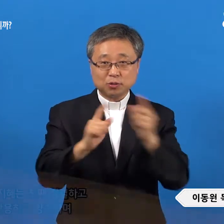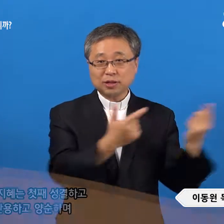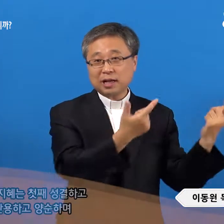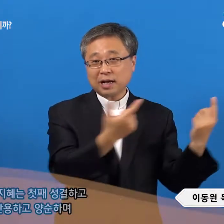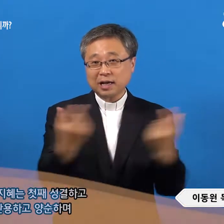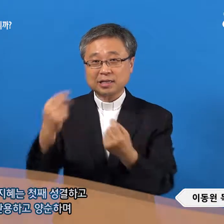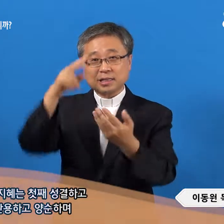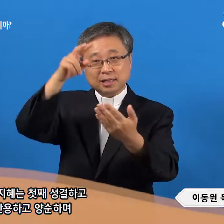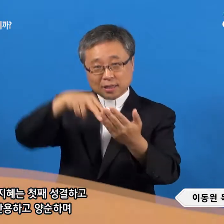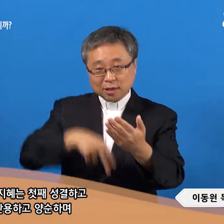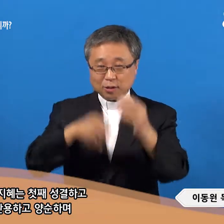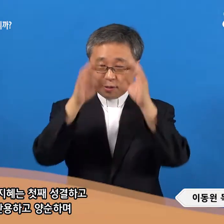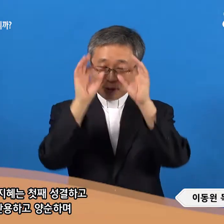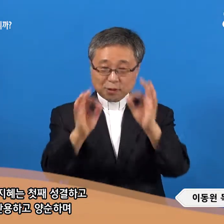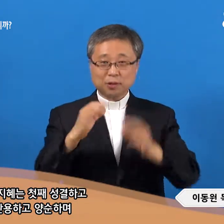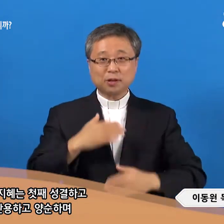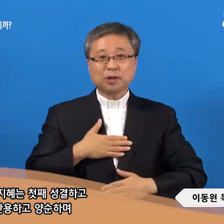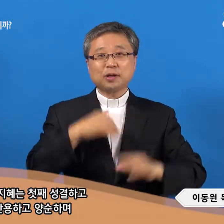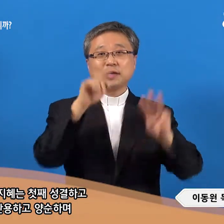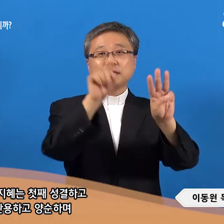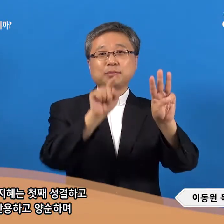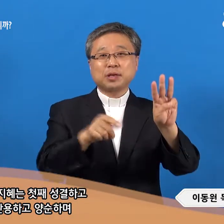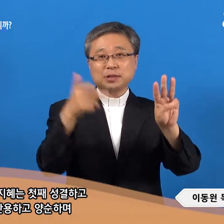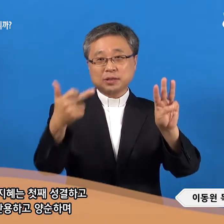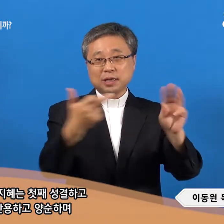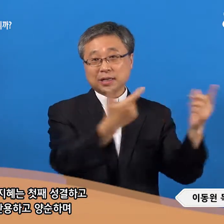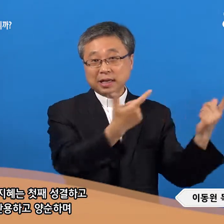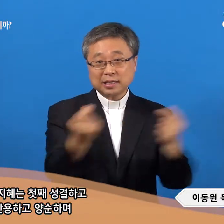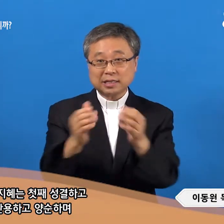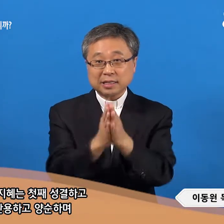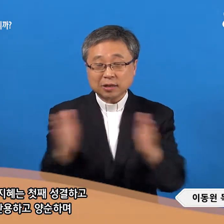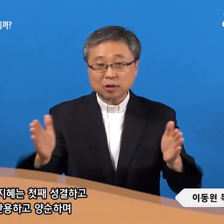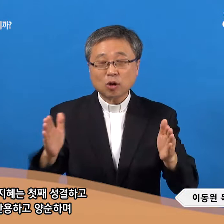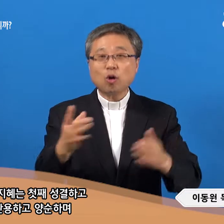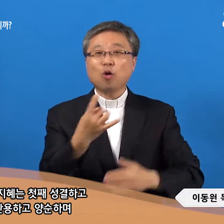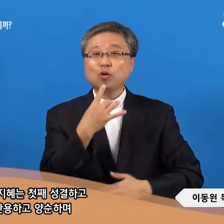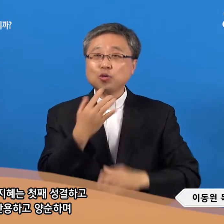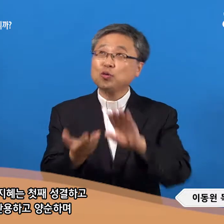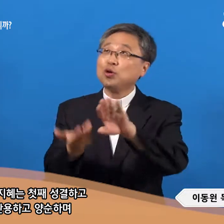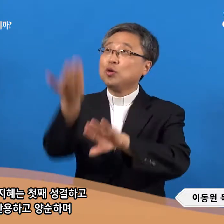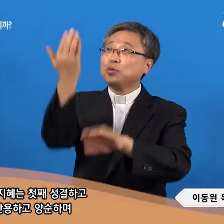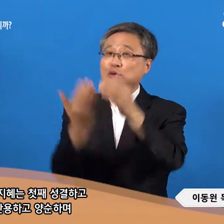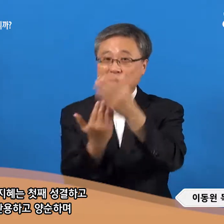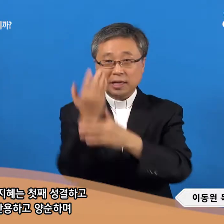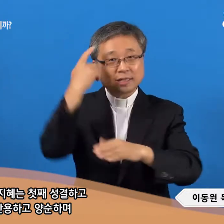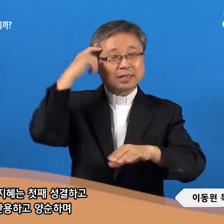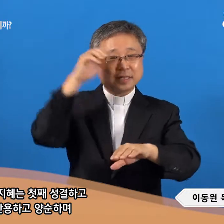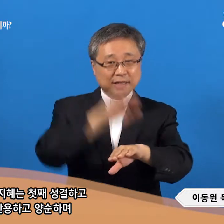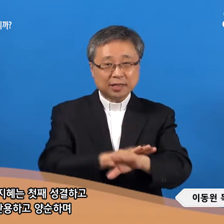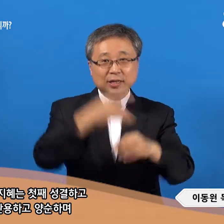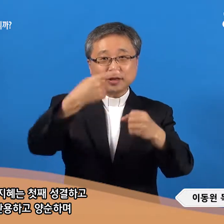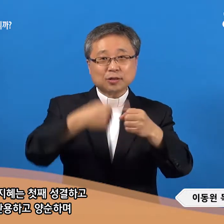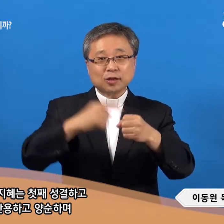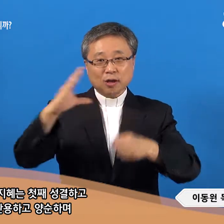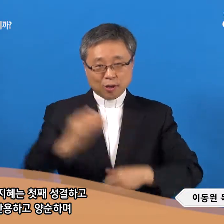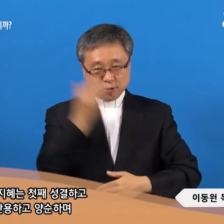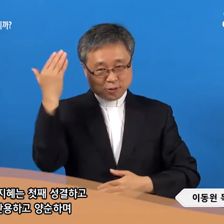같이 읽도록 하겠습니다. 야고보서 3장 17절입니다. 다 같이 시작. 오직 위로부터 난 지혜는 첫째 성결하고